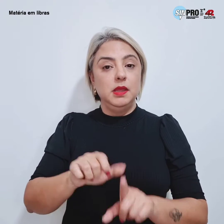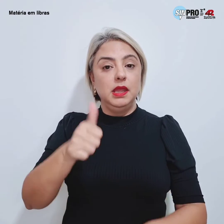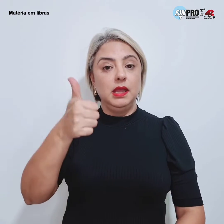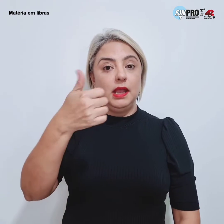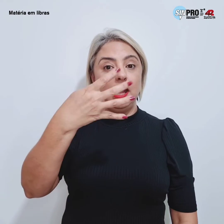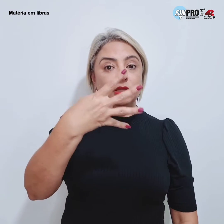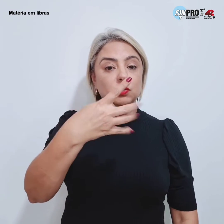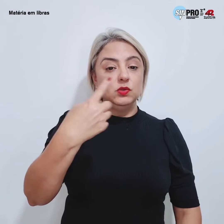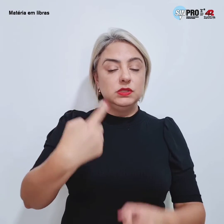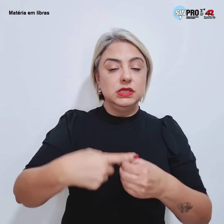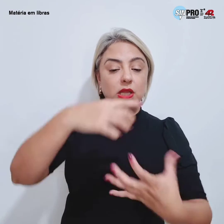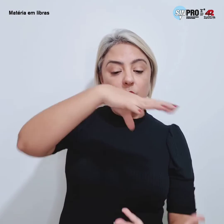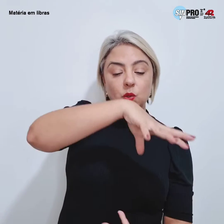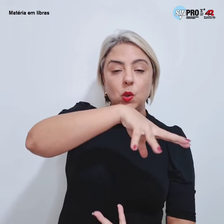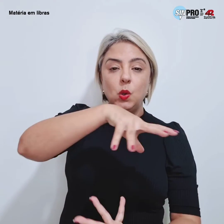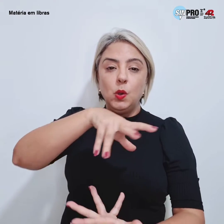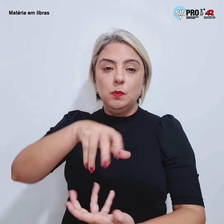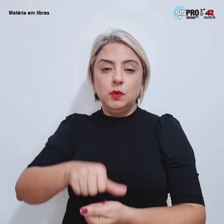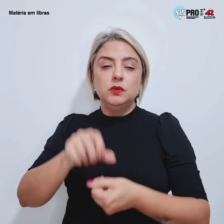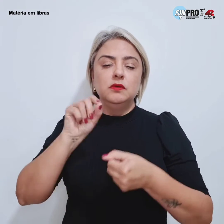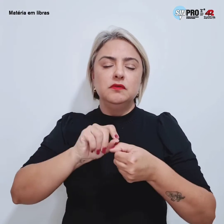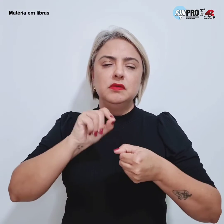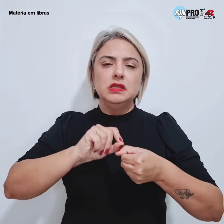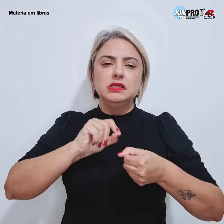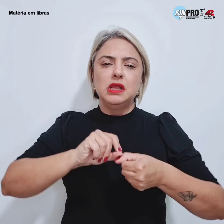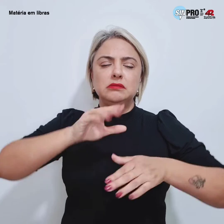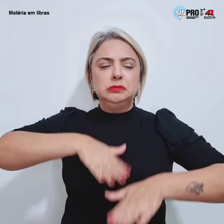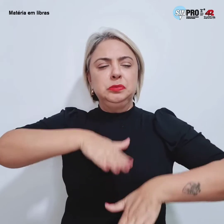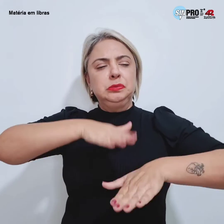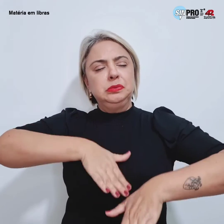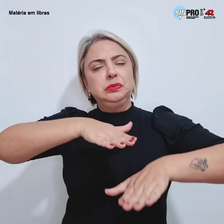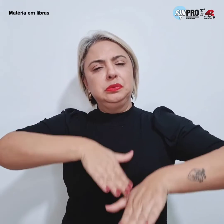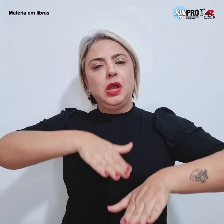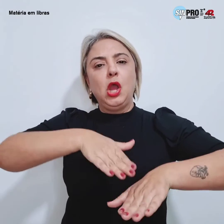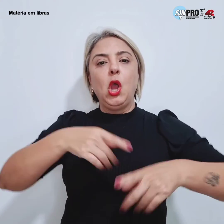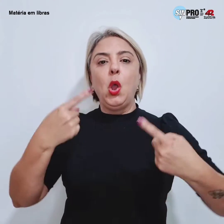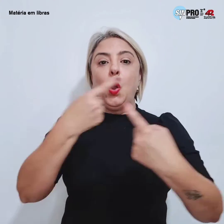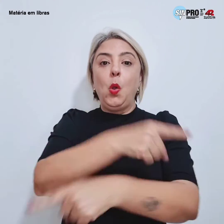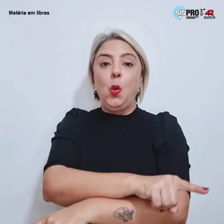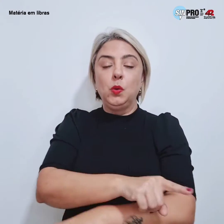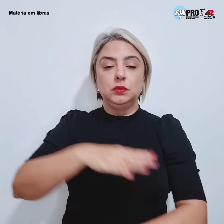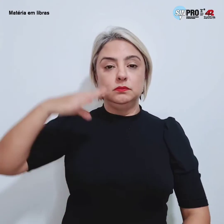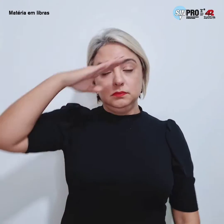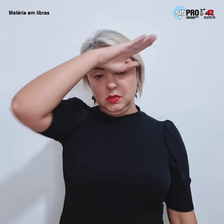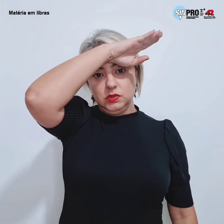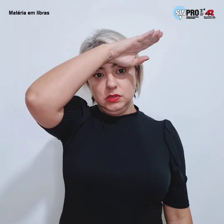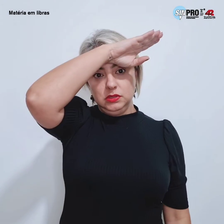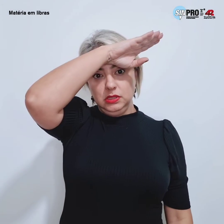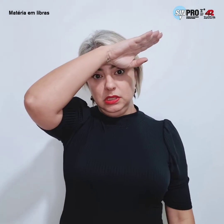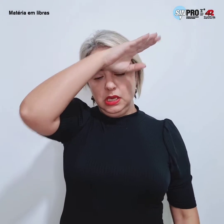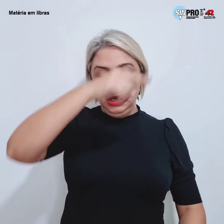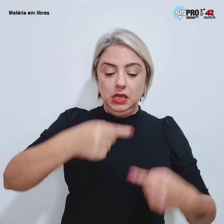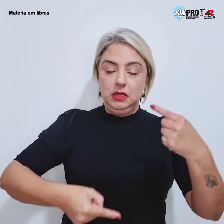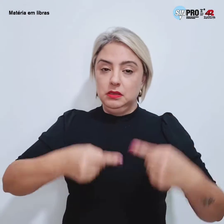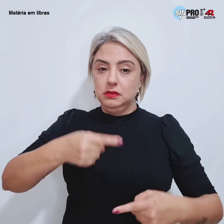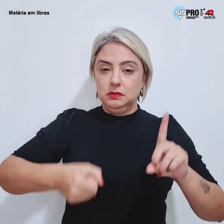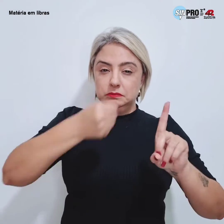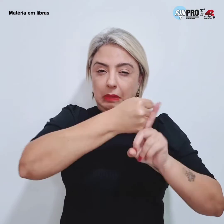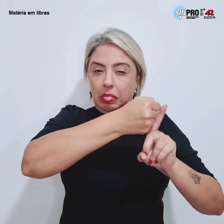no mundo, realizaram manifestações contra Bolsonaro e sua política genocida.